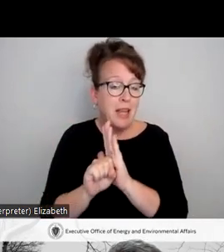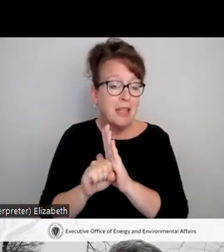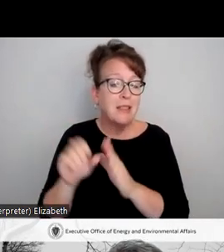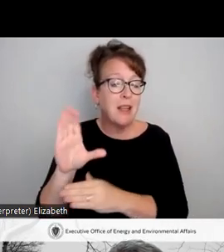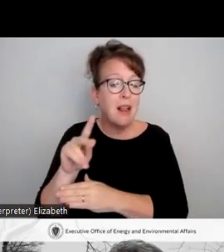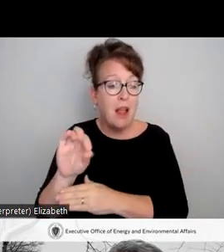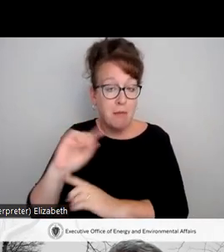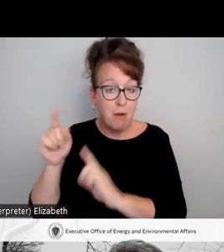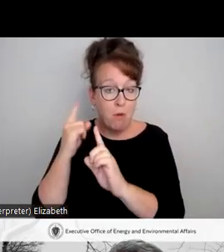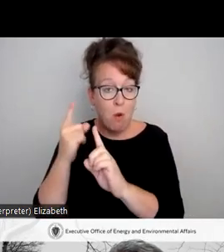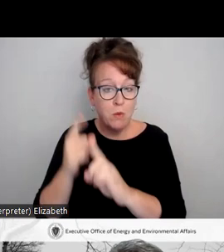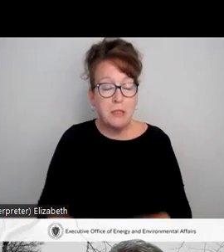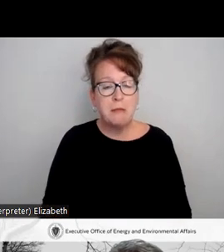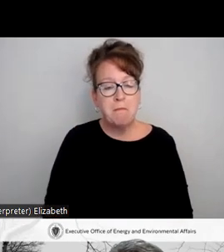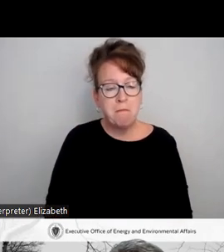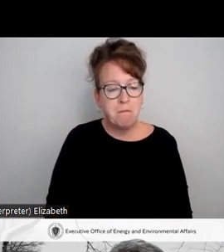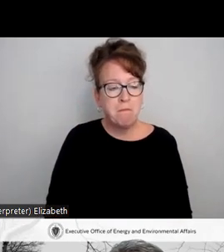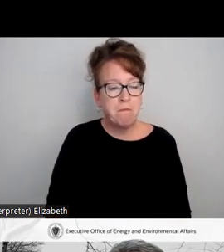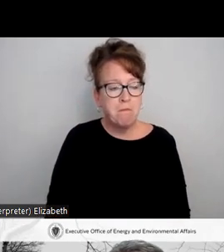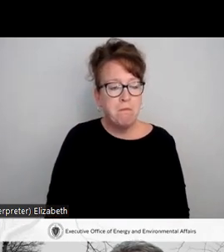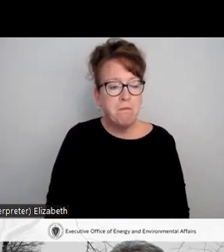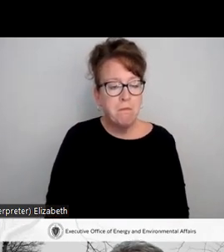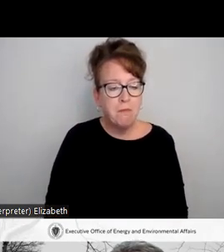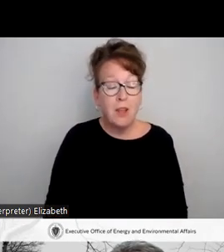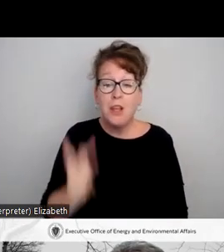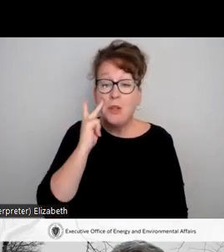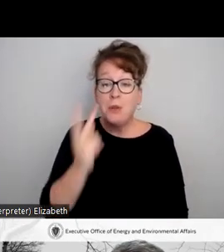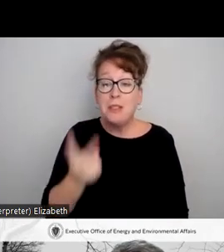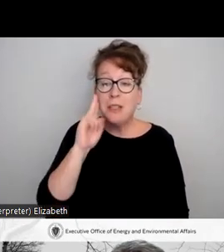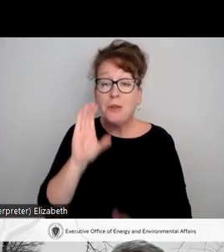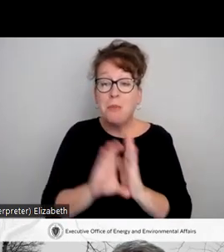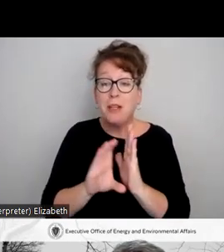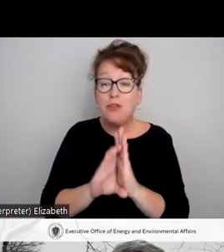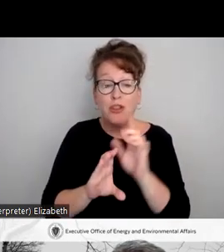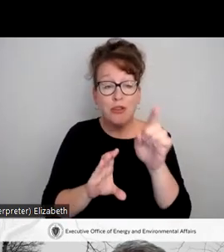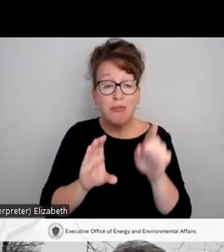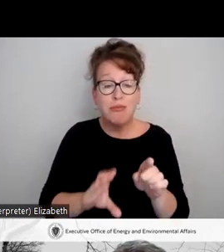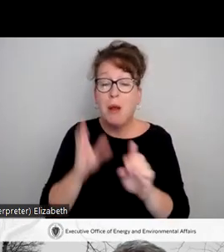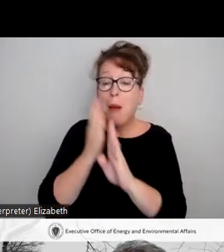eh puedan lograr cumplir con esas necesidades locales